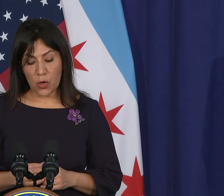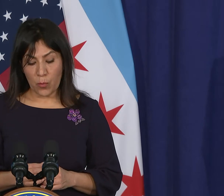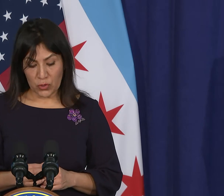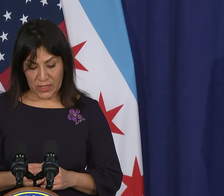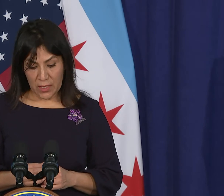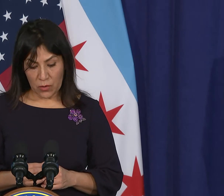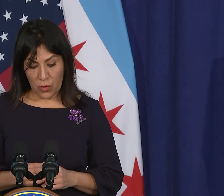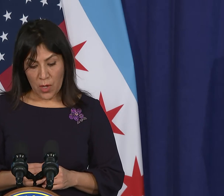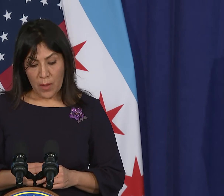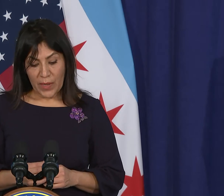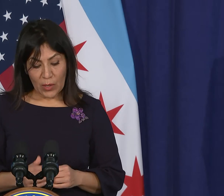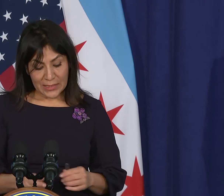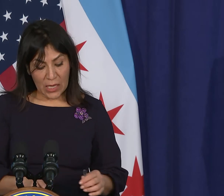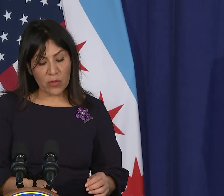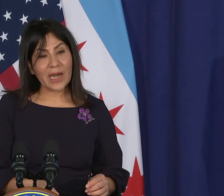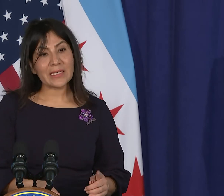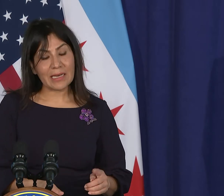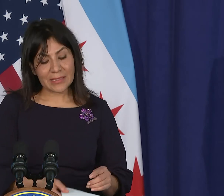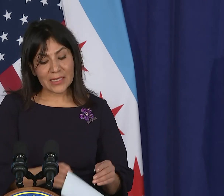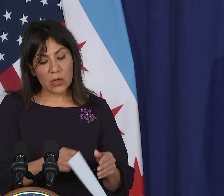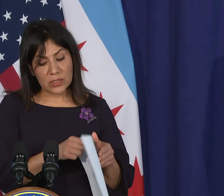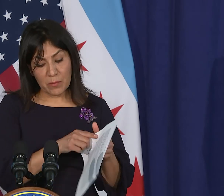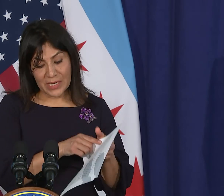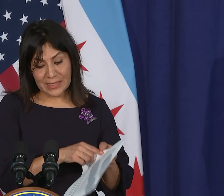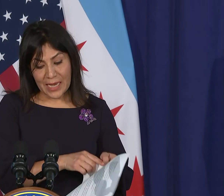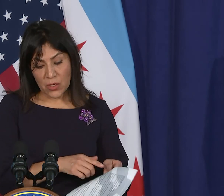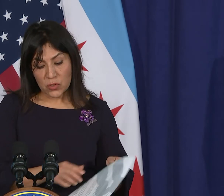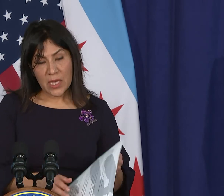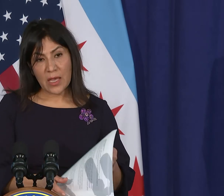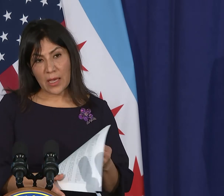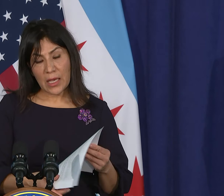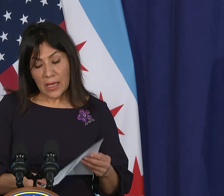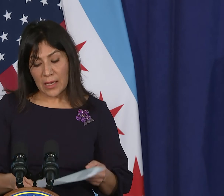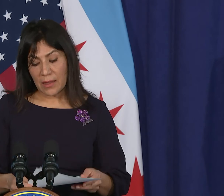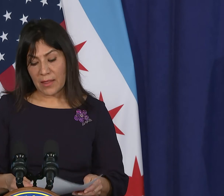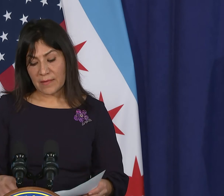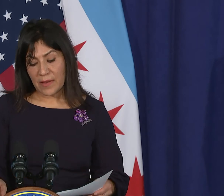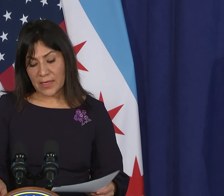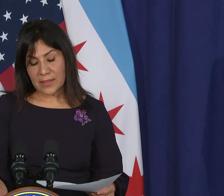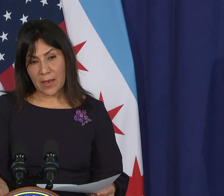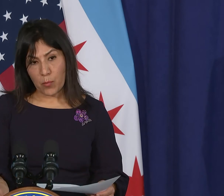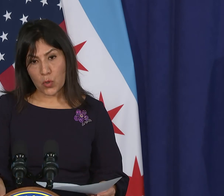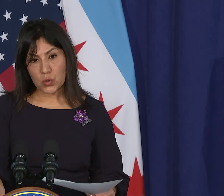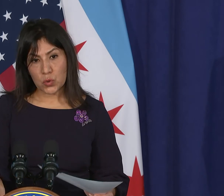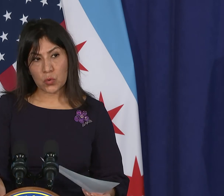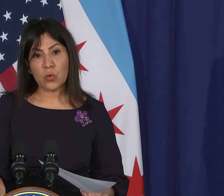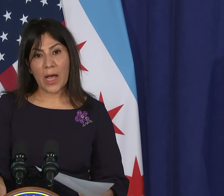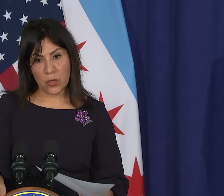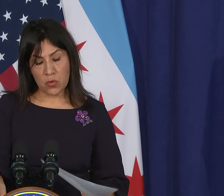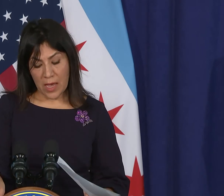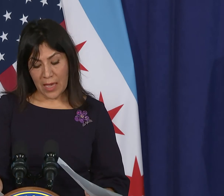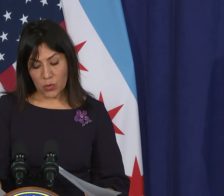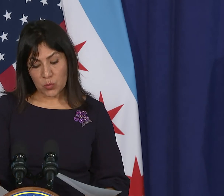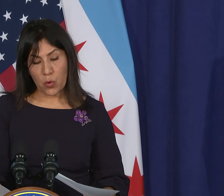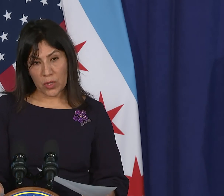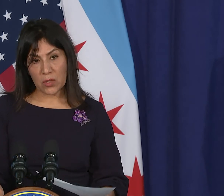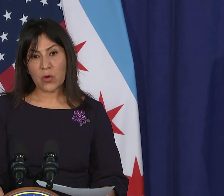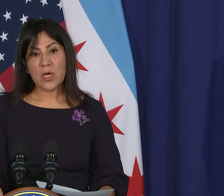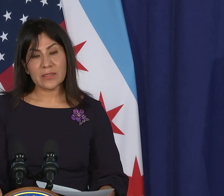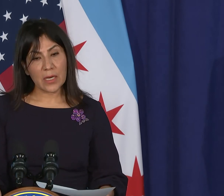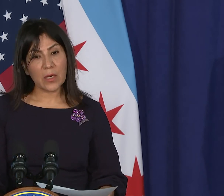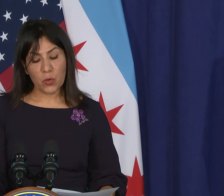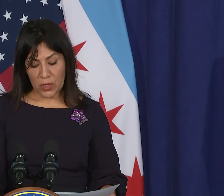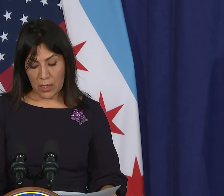el 5%. Pero les quiero dar las gracias a los empresarios y decirles que por su ayuda hemos